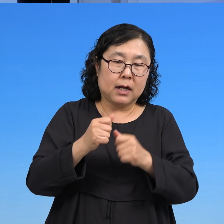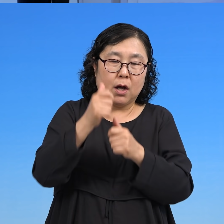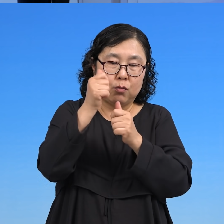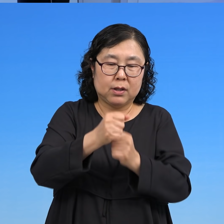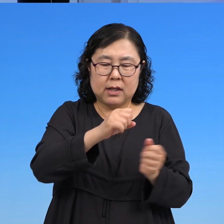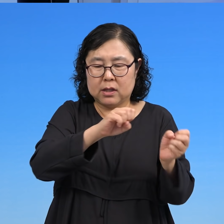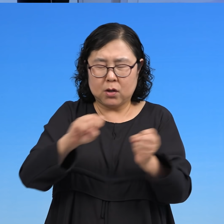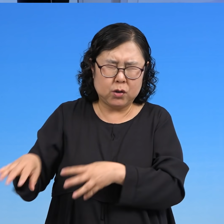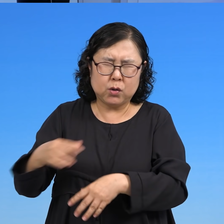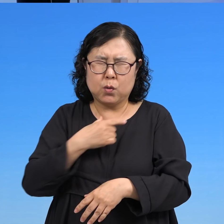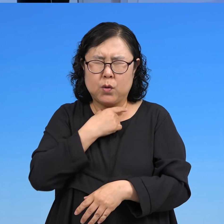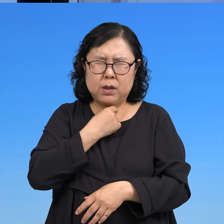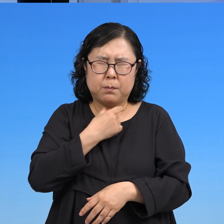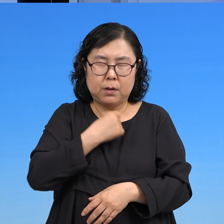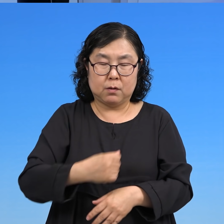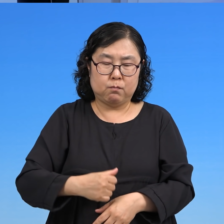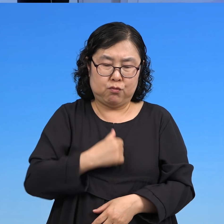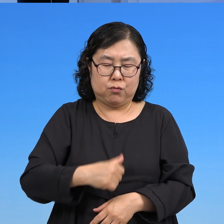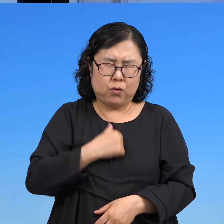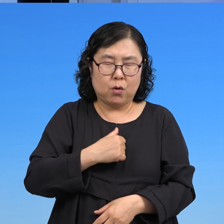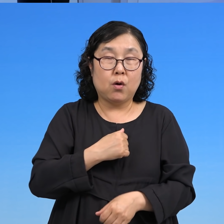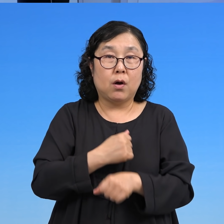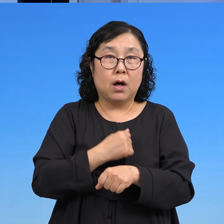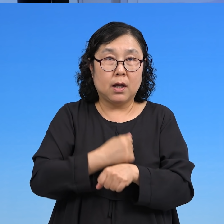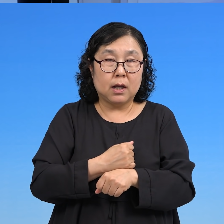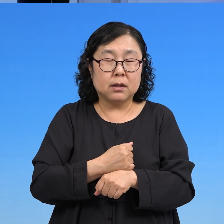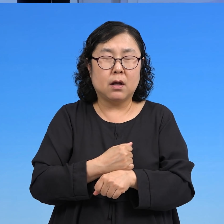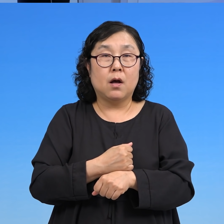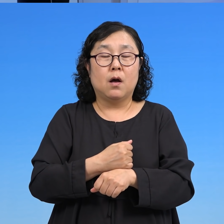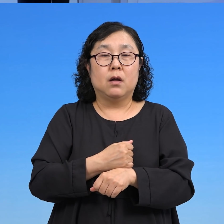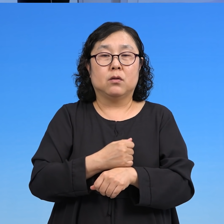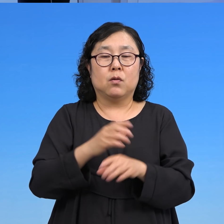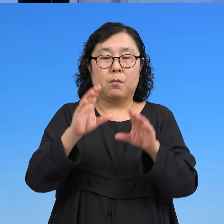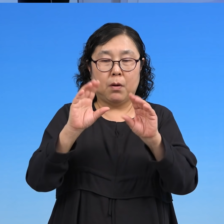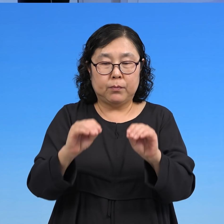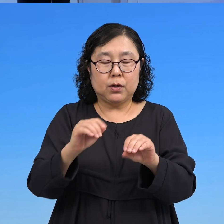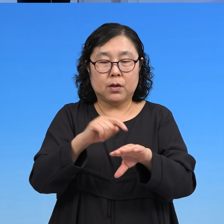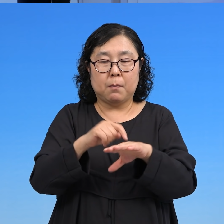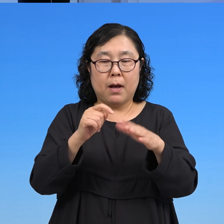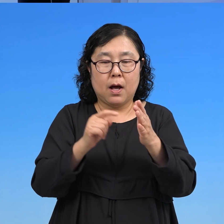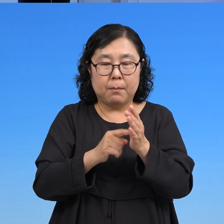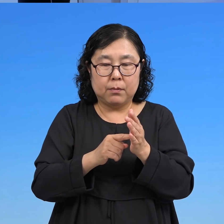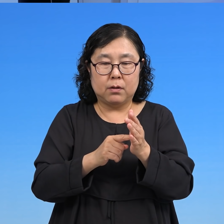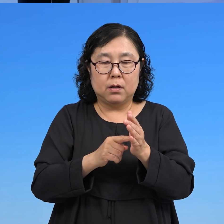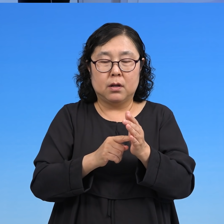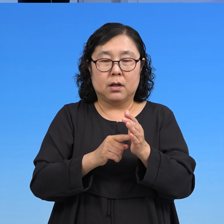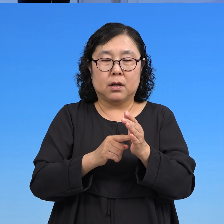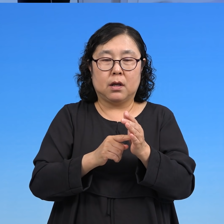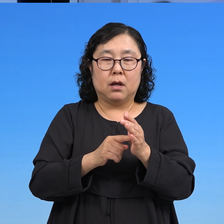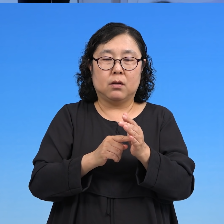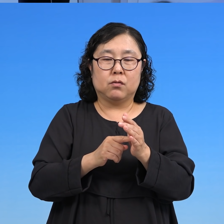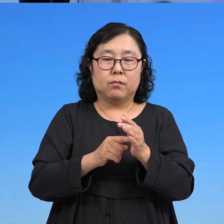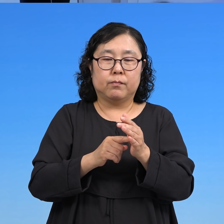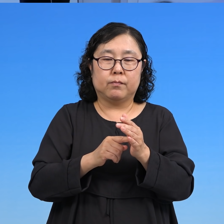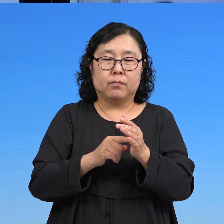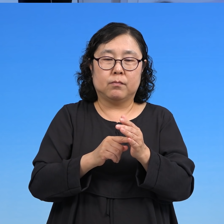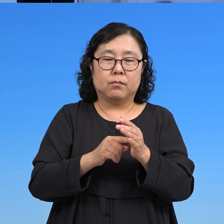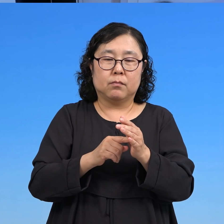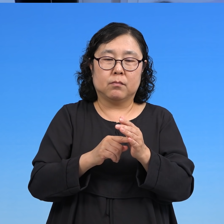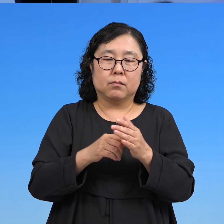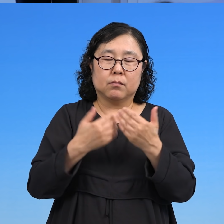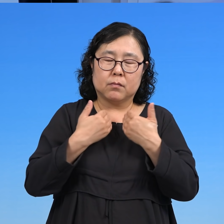싶은 분노가 일어나며 잠시 멈춰 마음으로 기도하며 마음을 다스리고 나서 일을 하였던 기억이